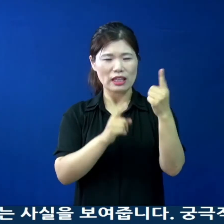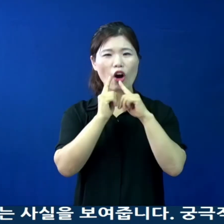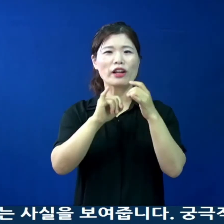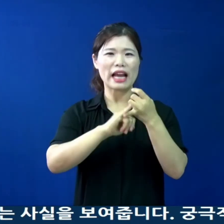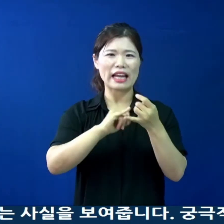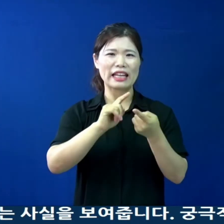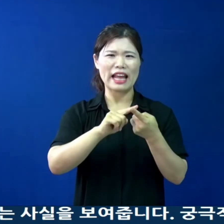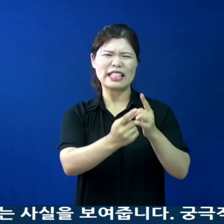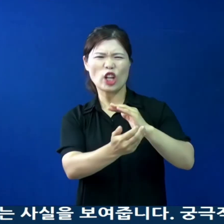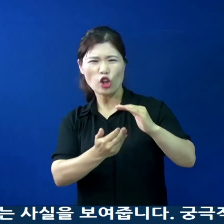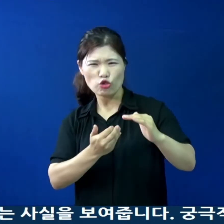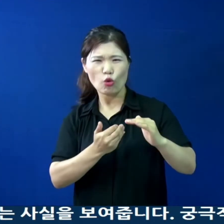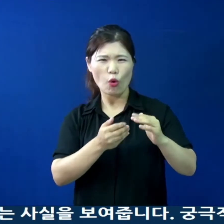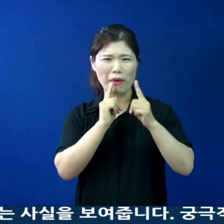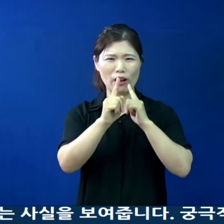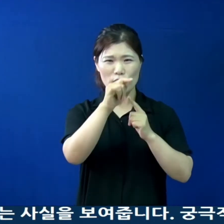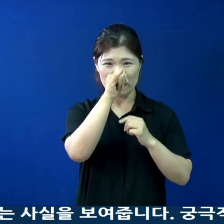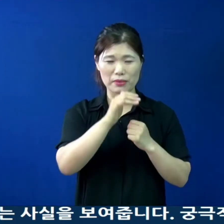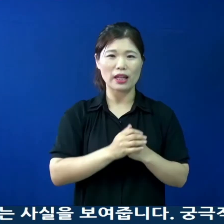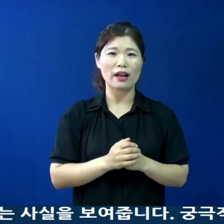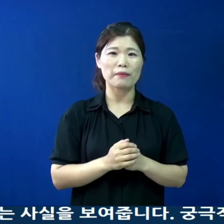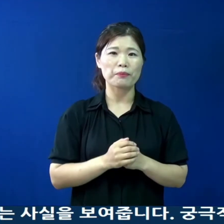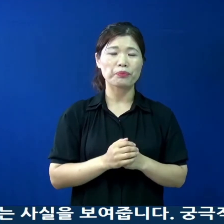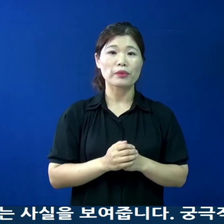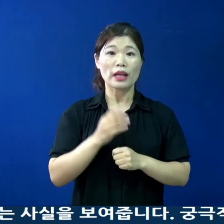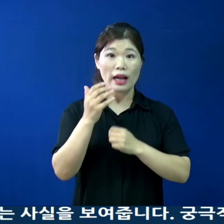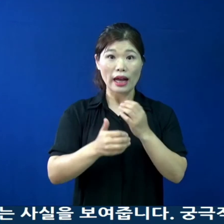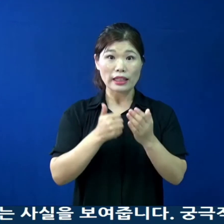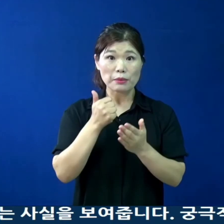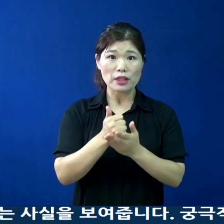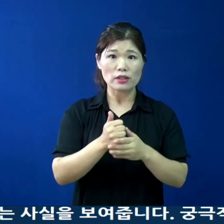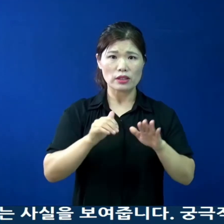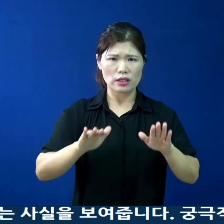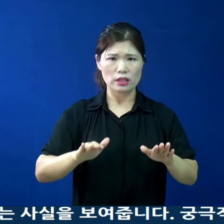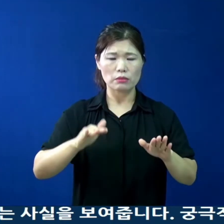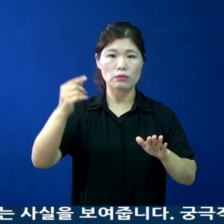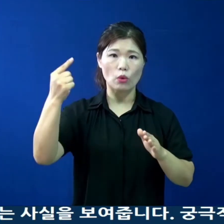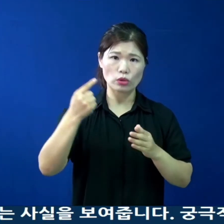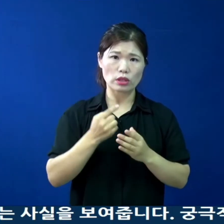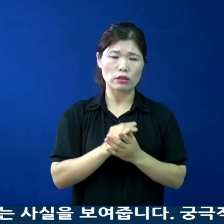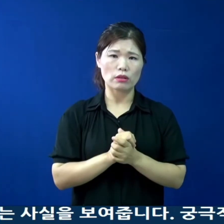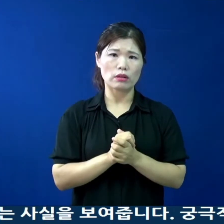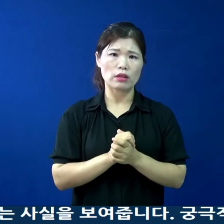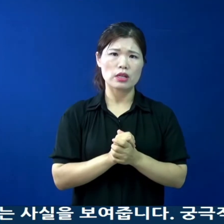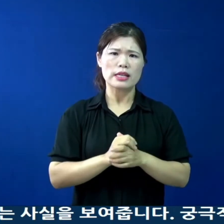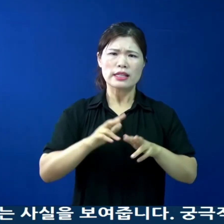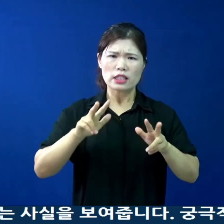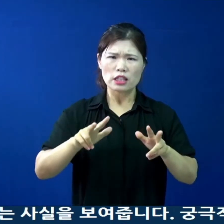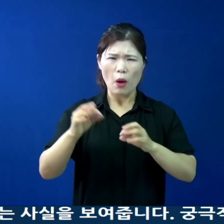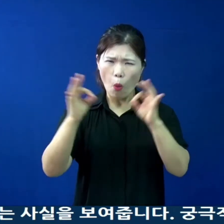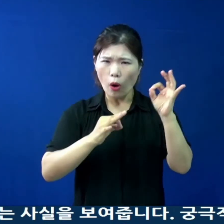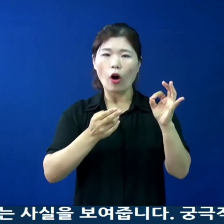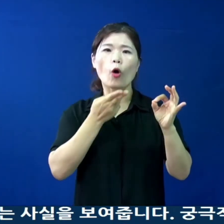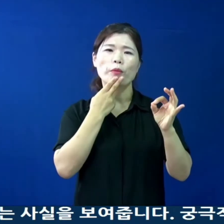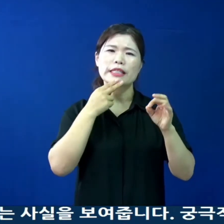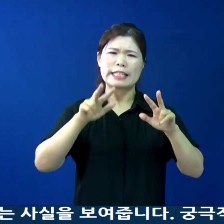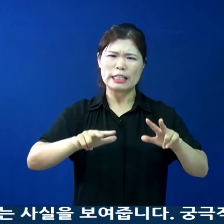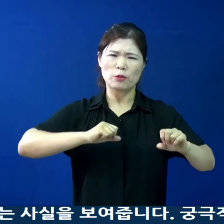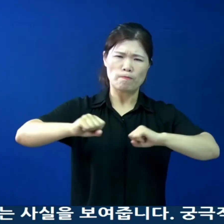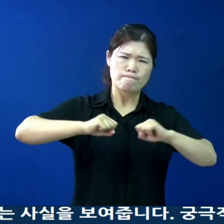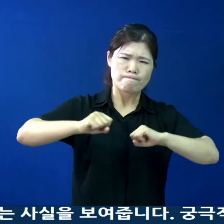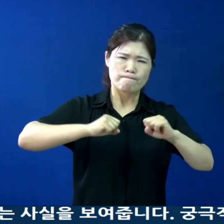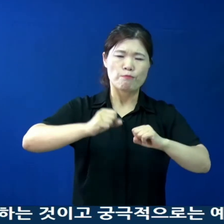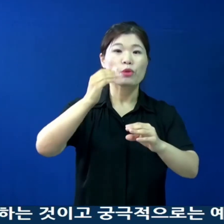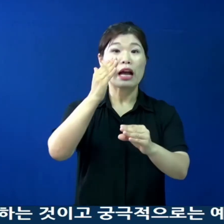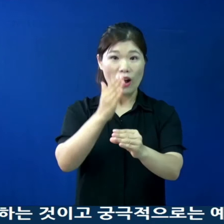있습니다. 하나님은 역사라는 시간에 이 무대 속에 오셔서 한치의 오차도 없이 실행하고 계심을,